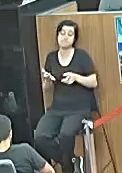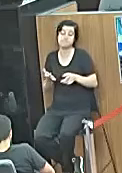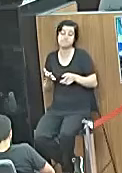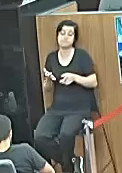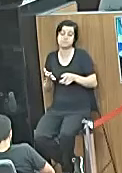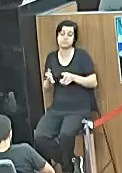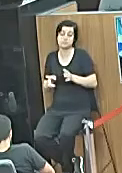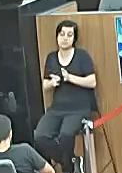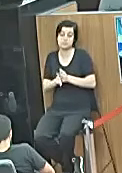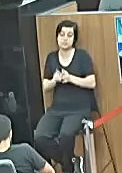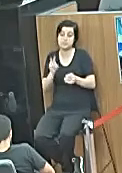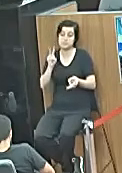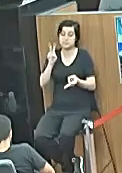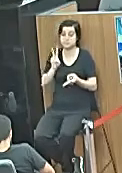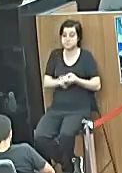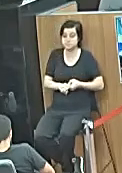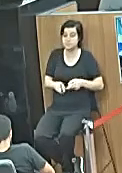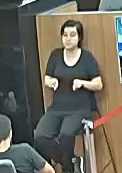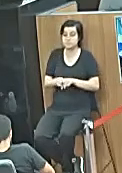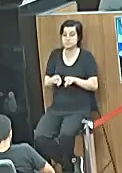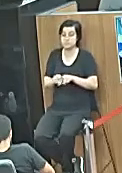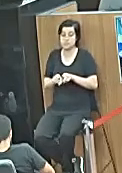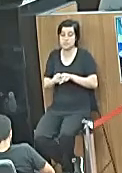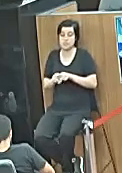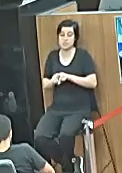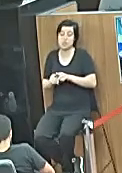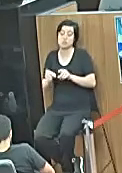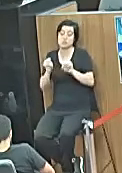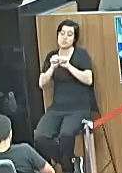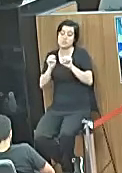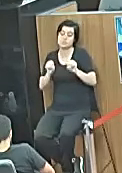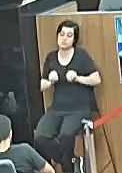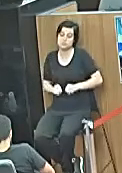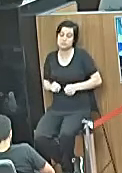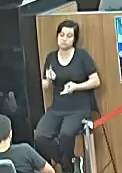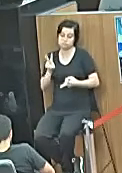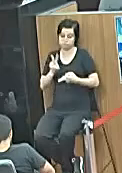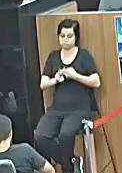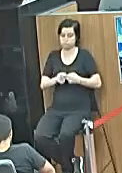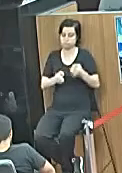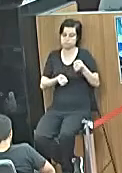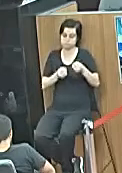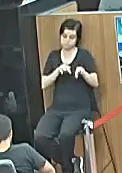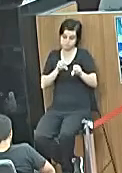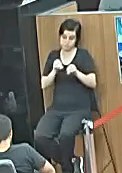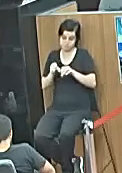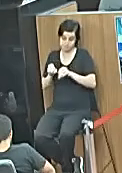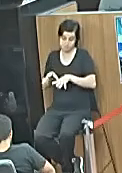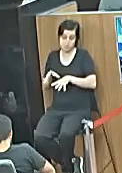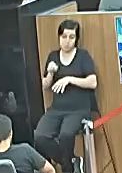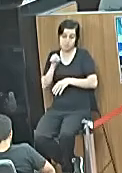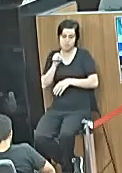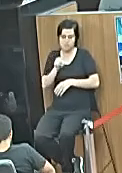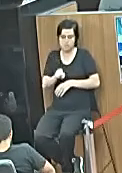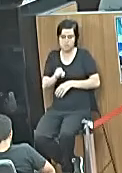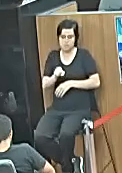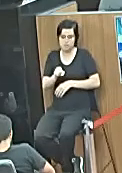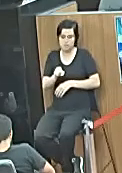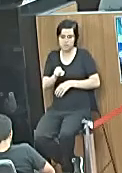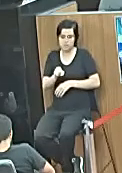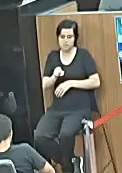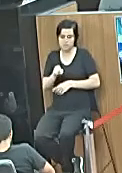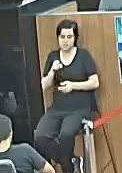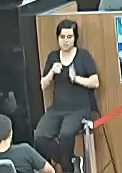do sistema prisional e do sistema socioeducativo para o desenvolvimento de suas funções reforçando a